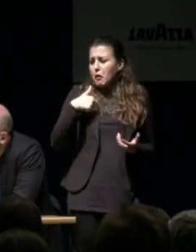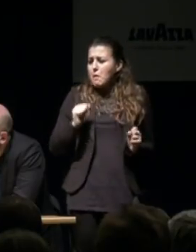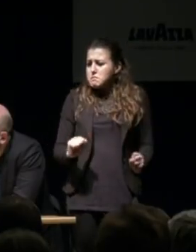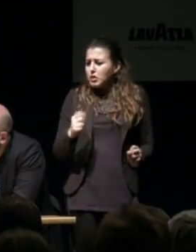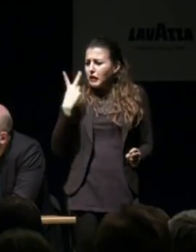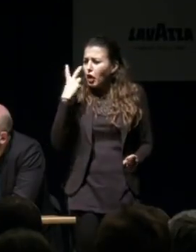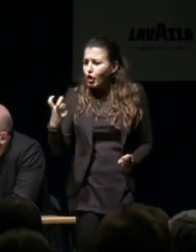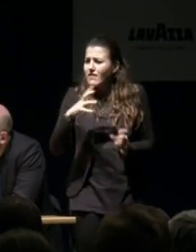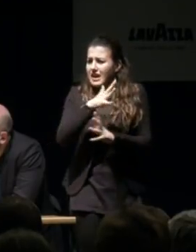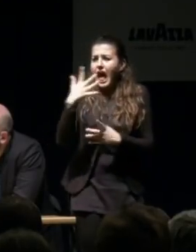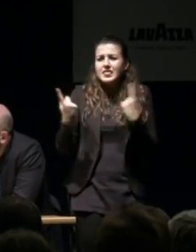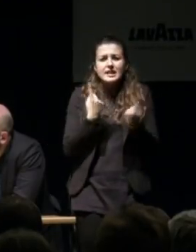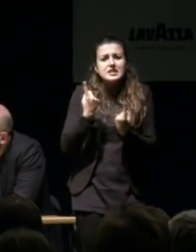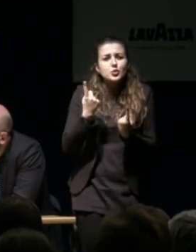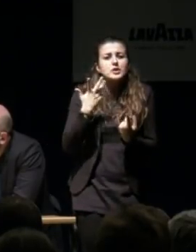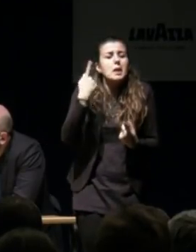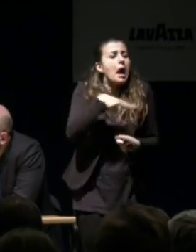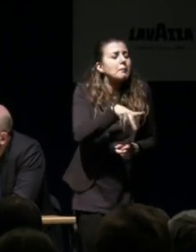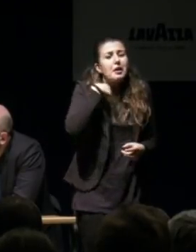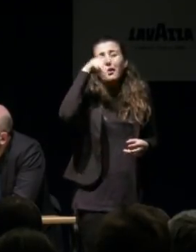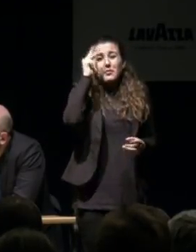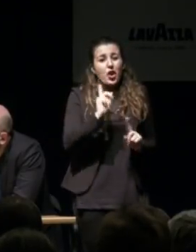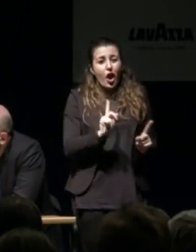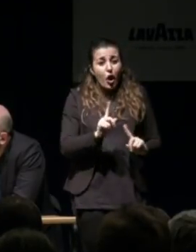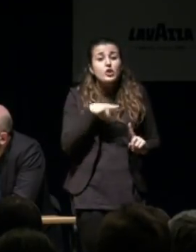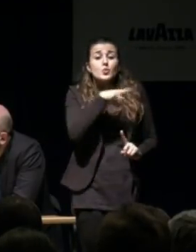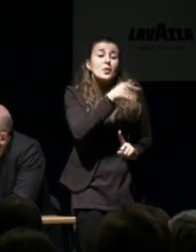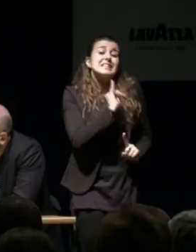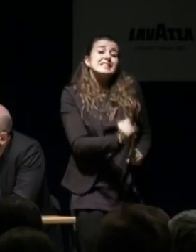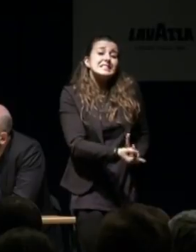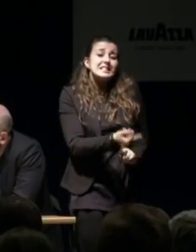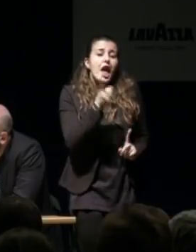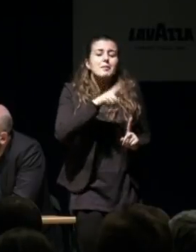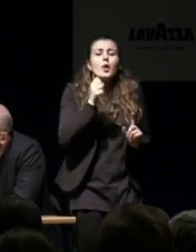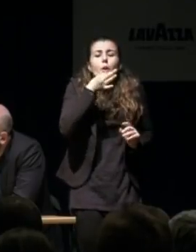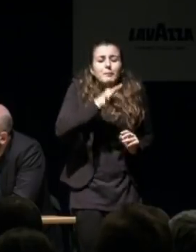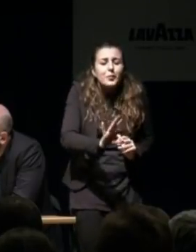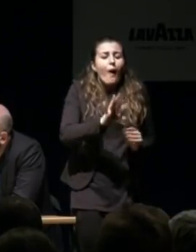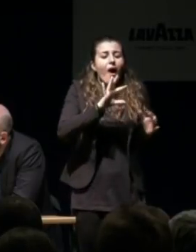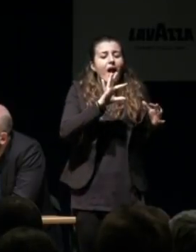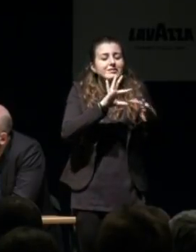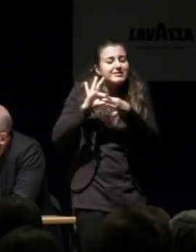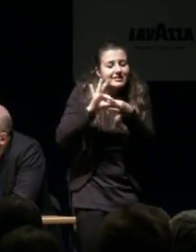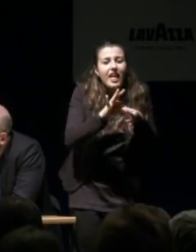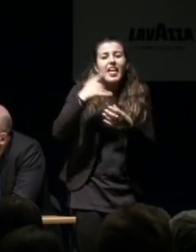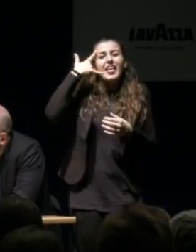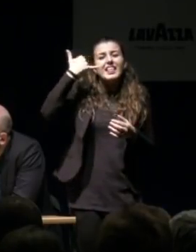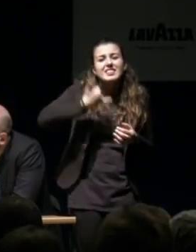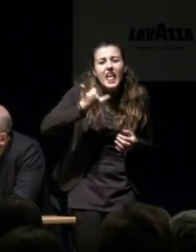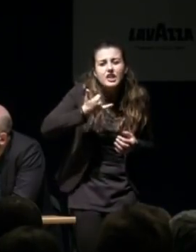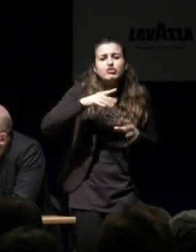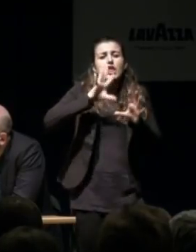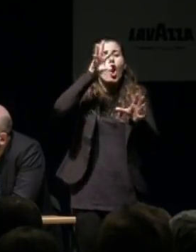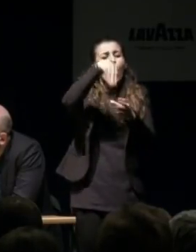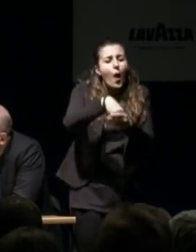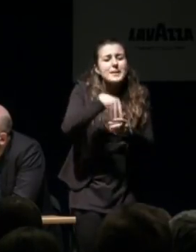altri campi non non in quello è perché riuscivamo a seguire con una certa intelligenza quello che succedeva comprese